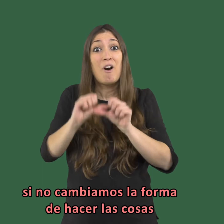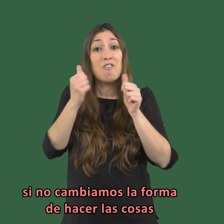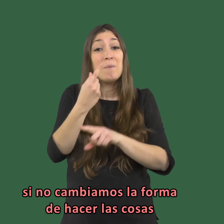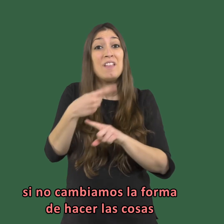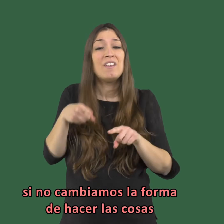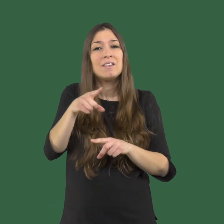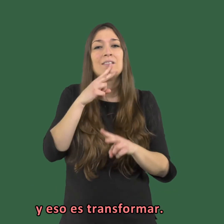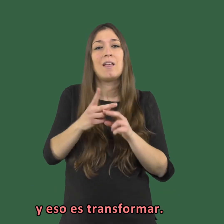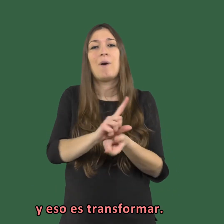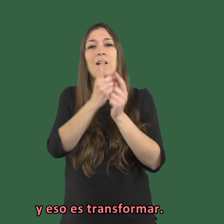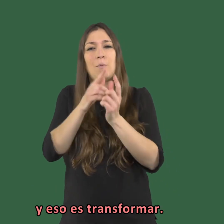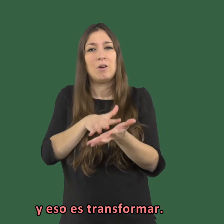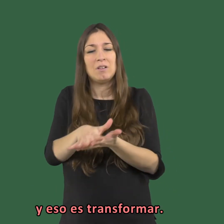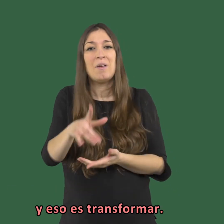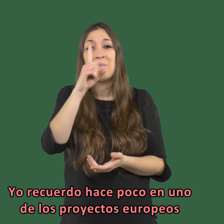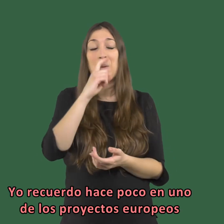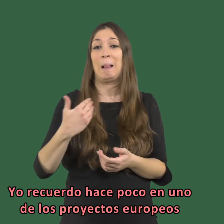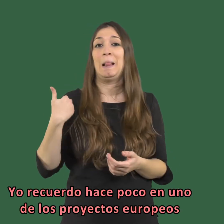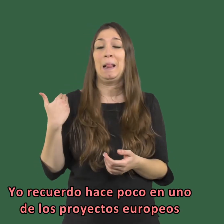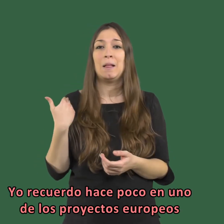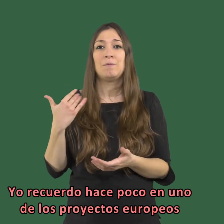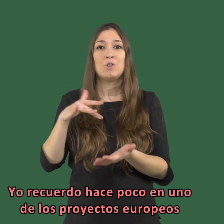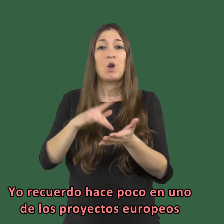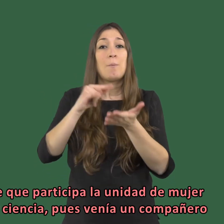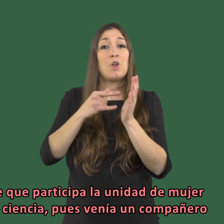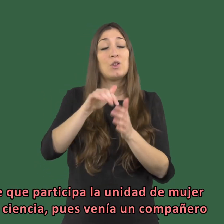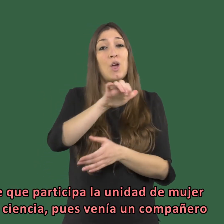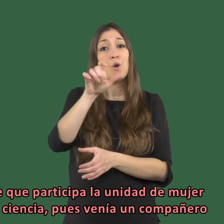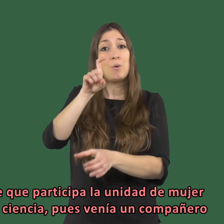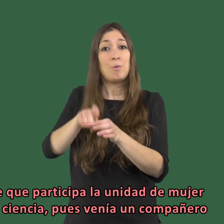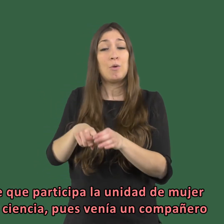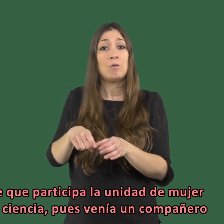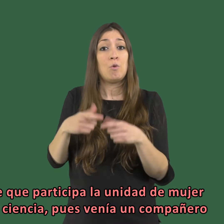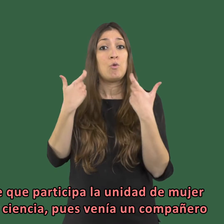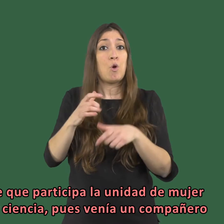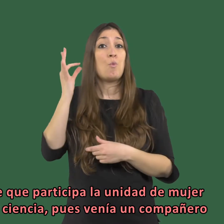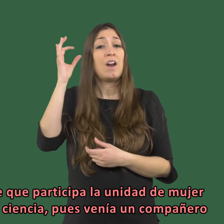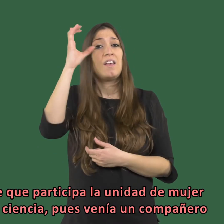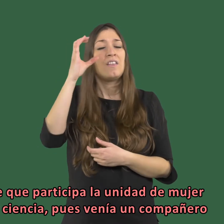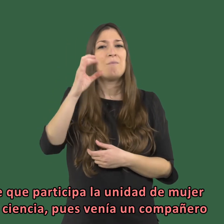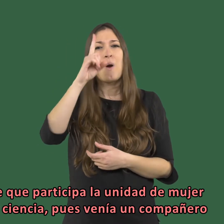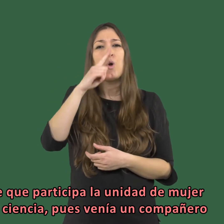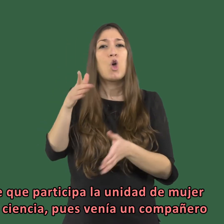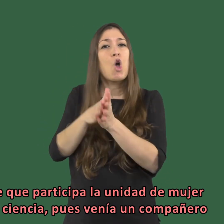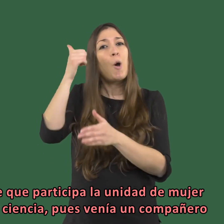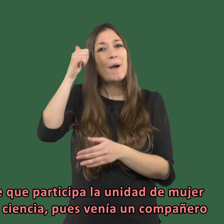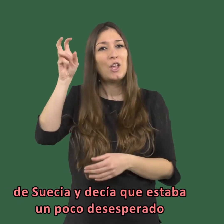las cosas. Y eso es transformar. Y recuerdo hace poco en uno de los proyectos europeos en los que participa la Unidad de Mujeres y Ciencia, pues venía un compañero de Suecia